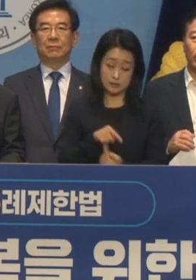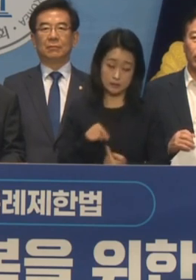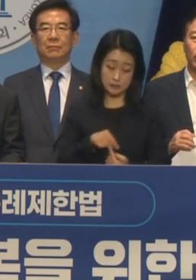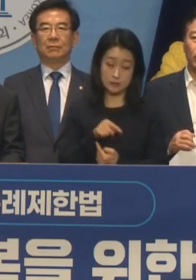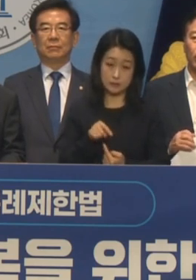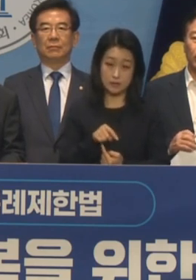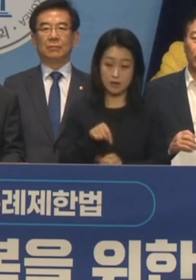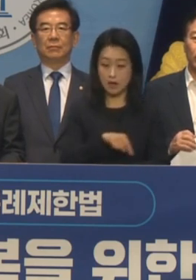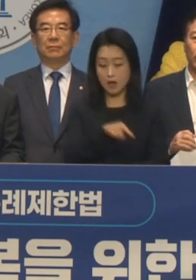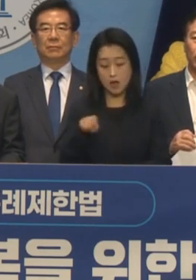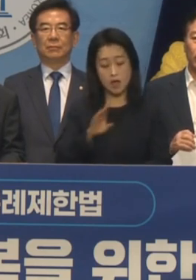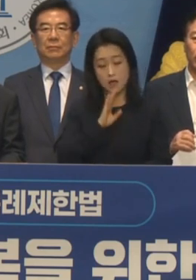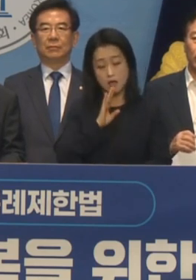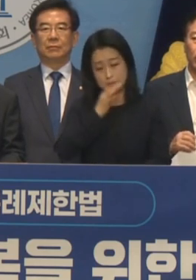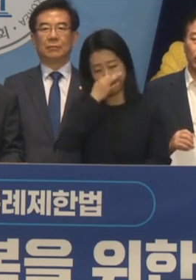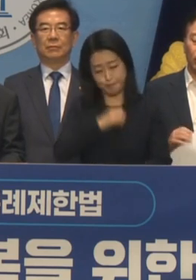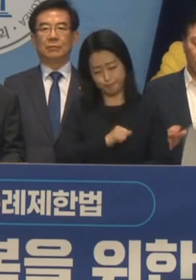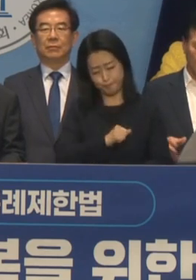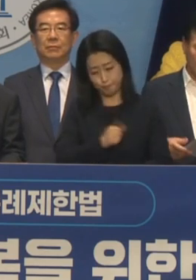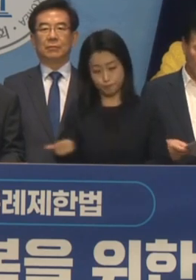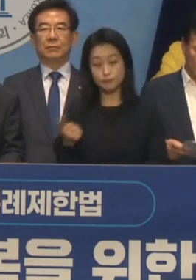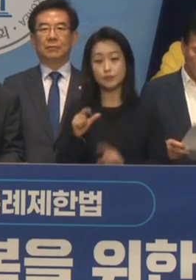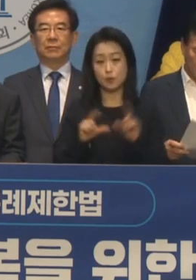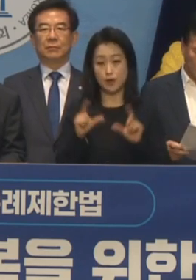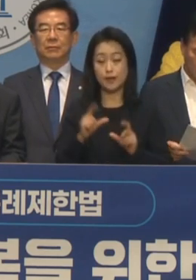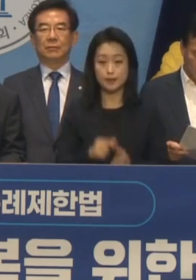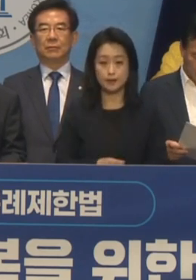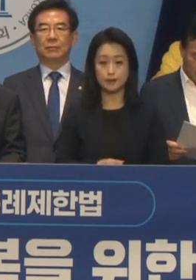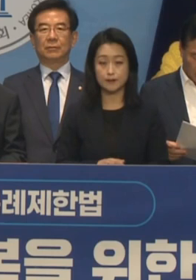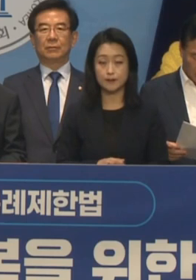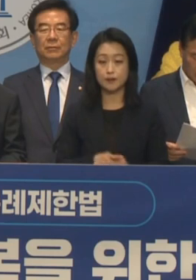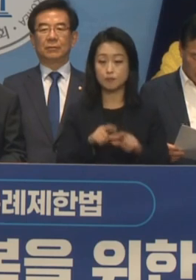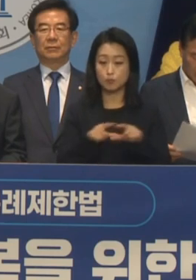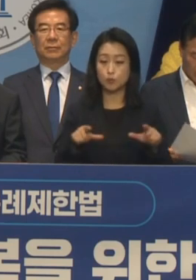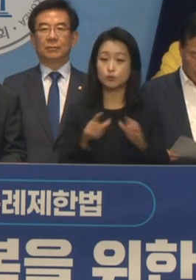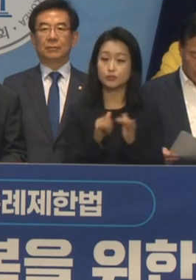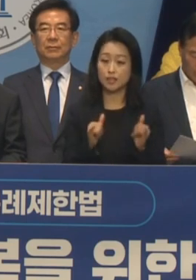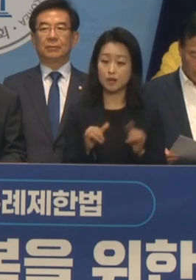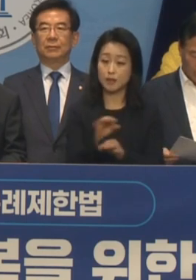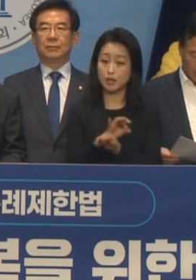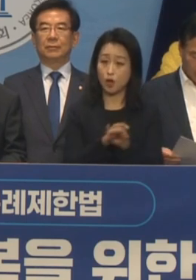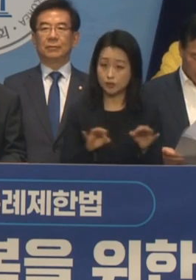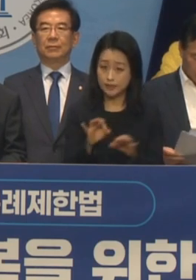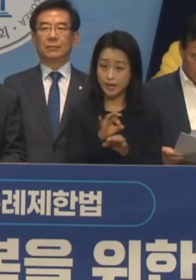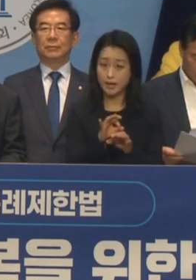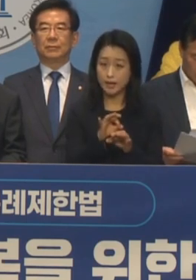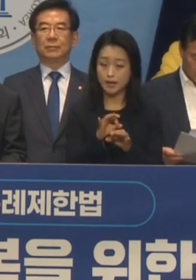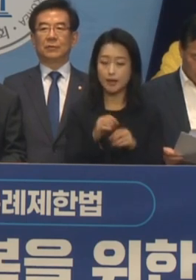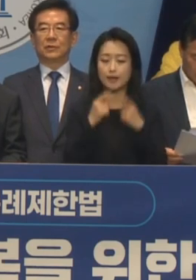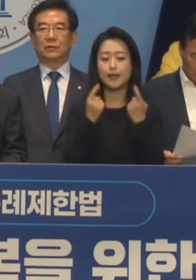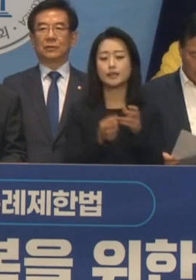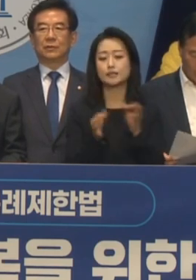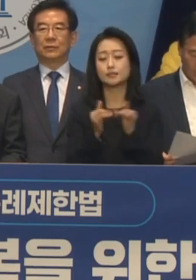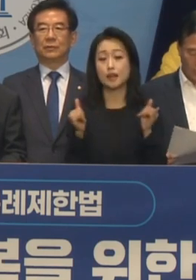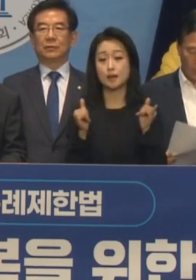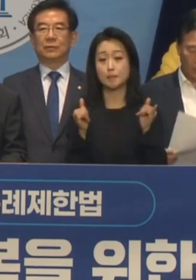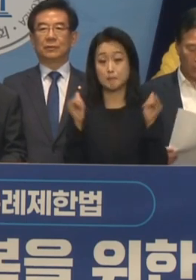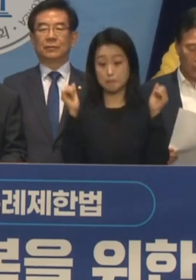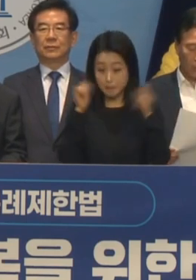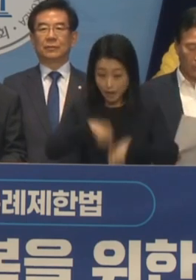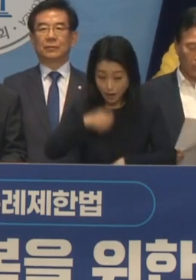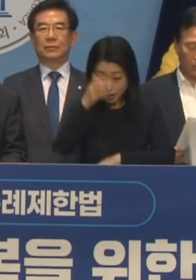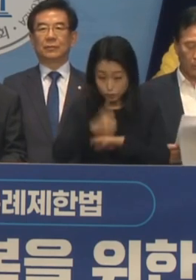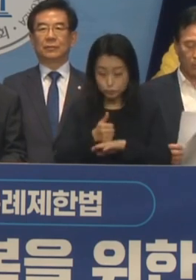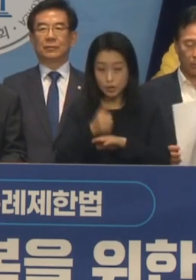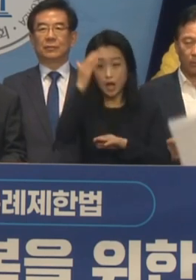한계 상황에 몰려 있는 실정입니다. 서민경제의 버팀목인 우리 소상공인들이 무너지면